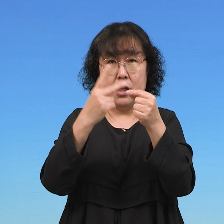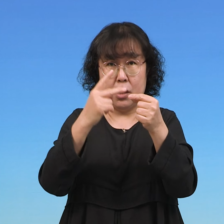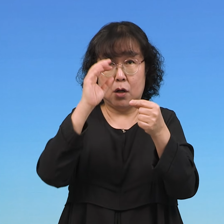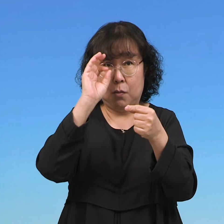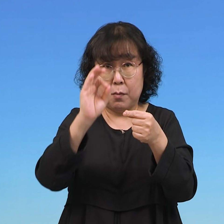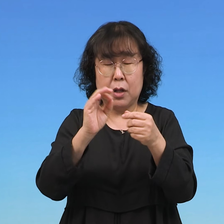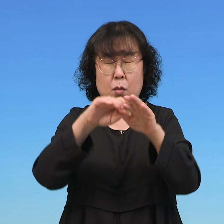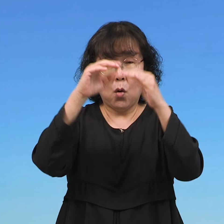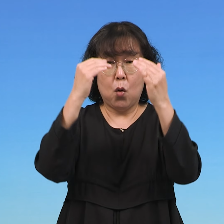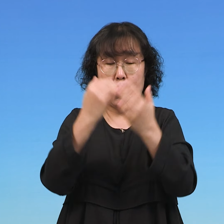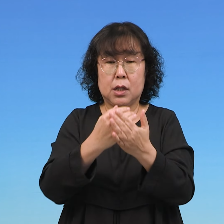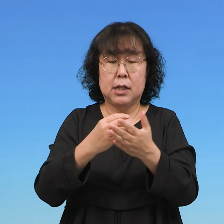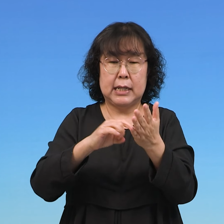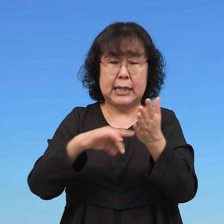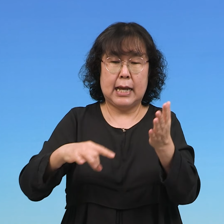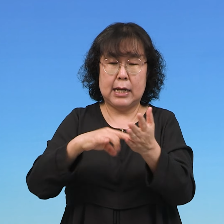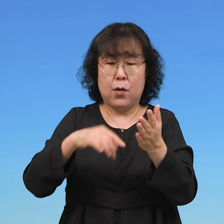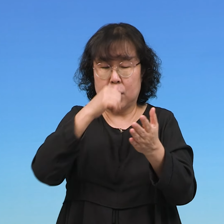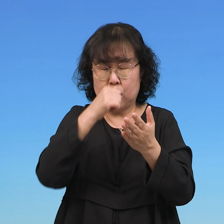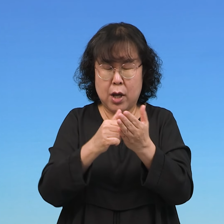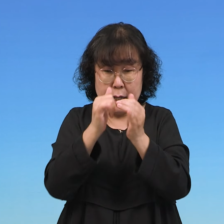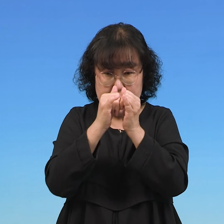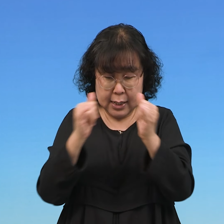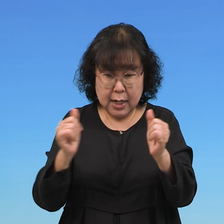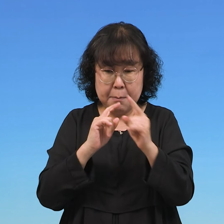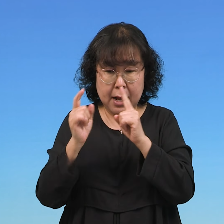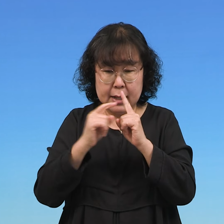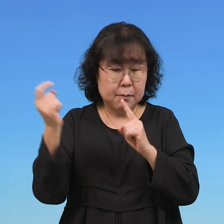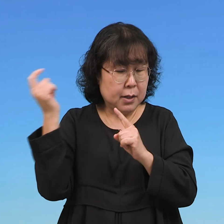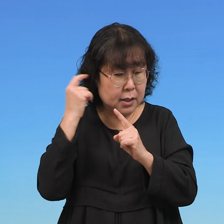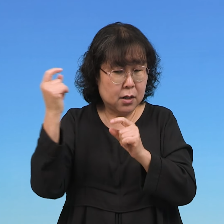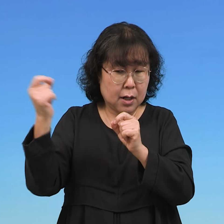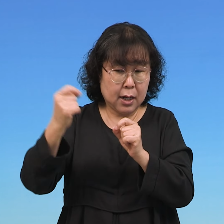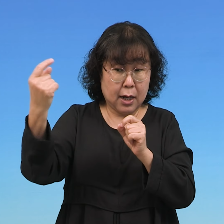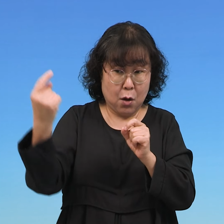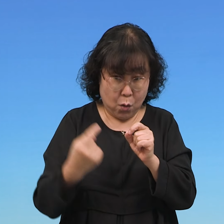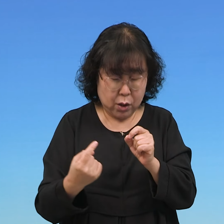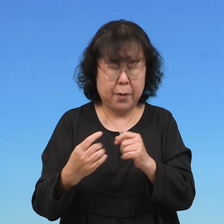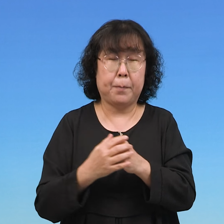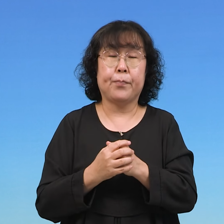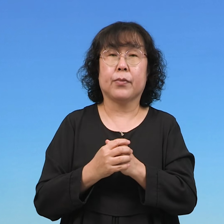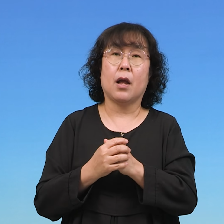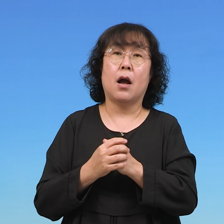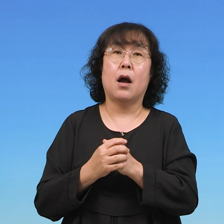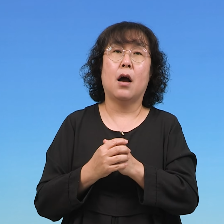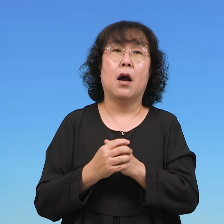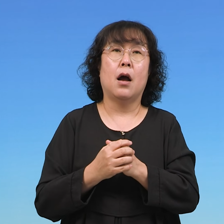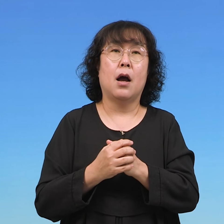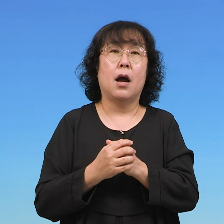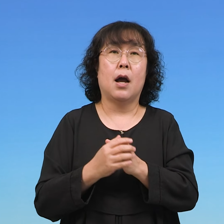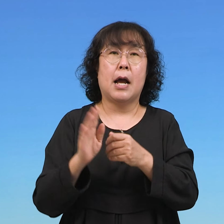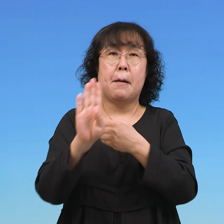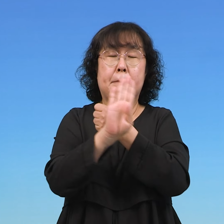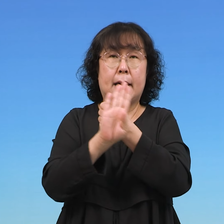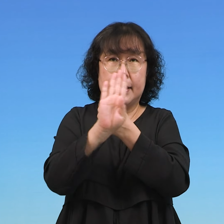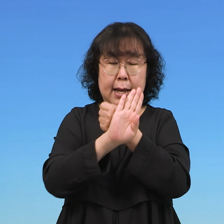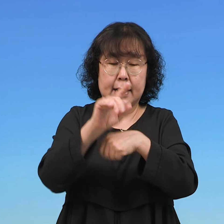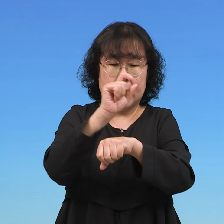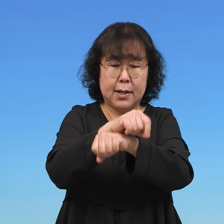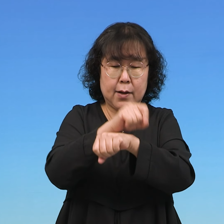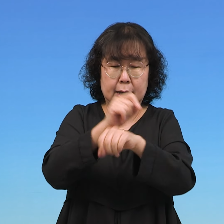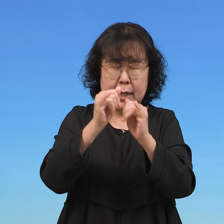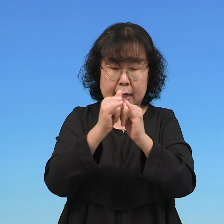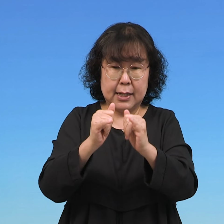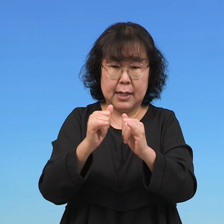2절을 보십시오. 모든 세리와 죄인들이 말씀을 들으러 가까이 나아오니, 그 다음 보세요.